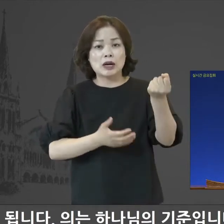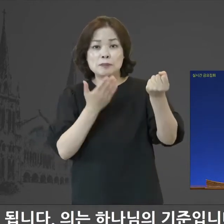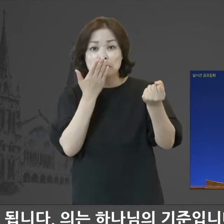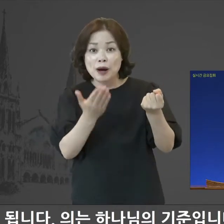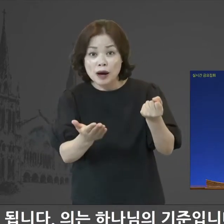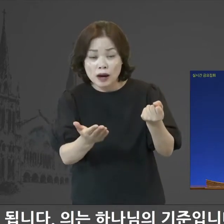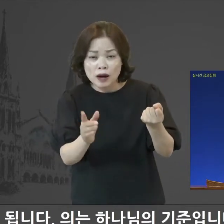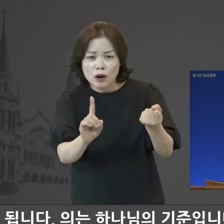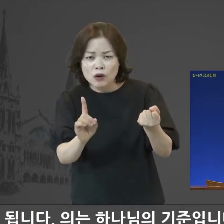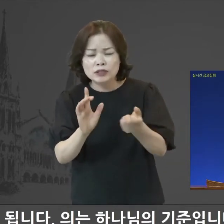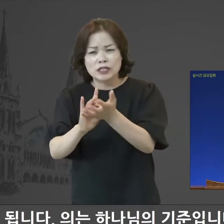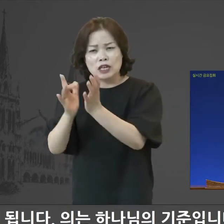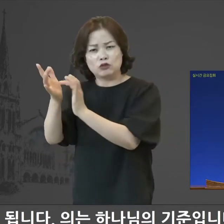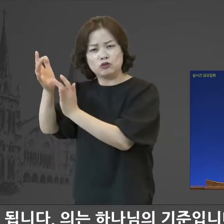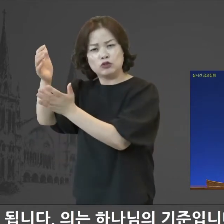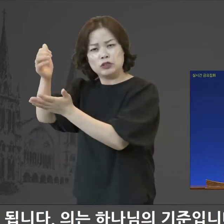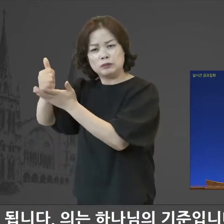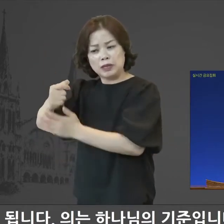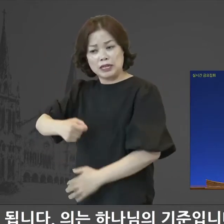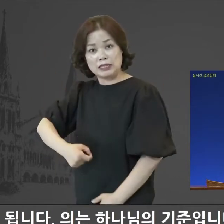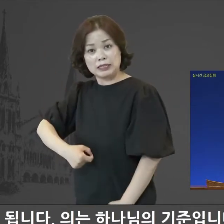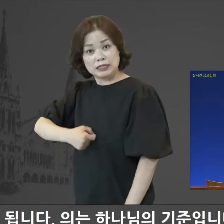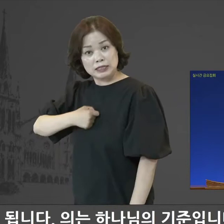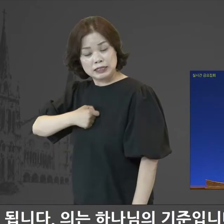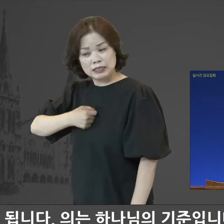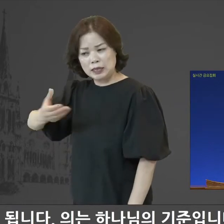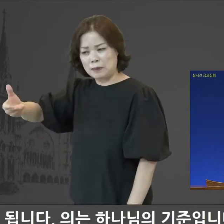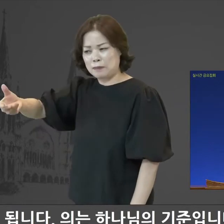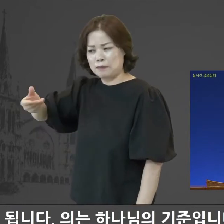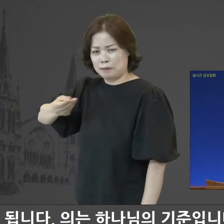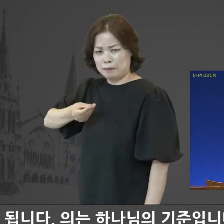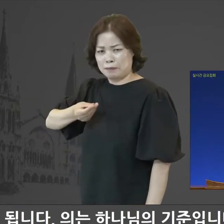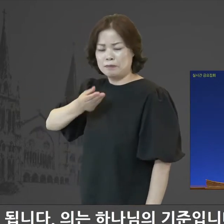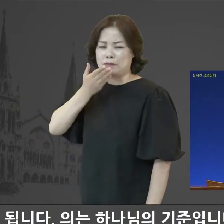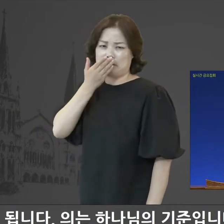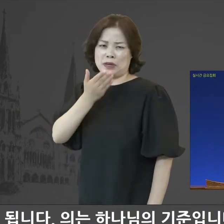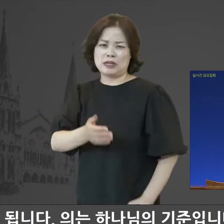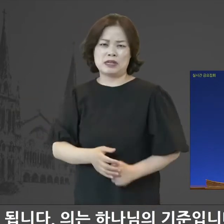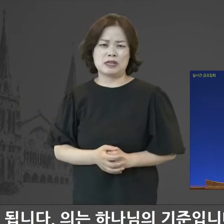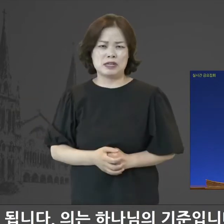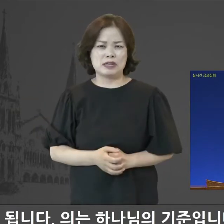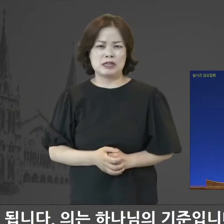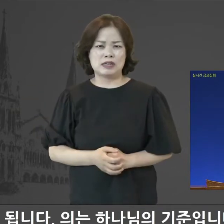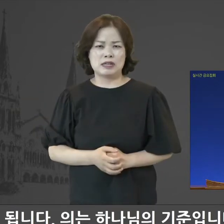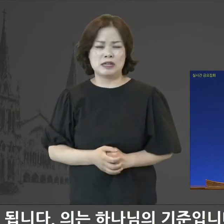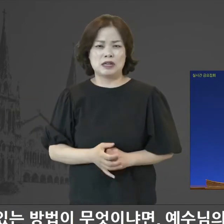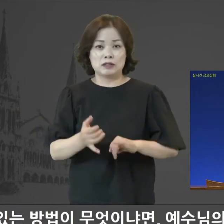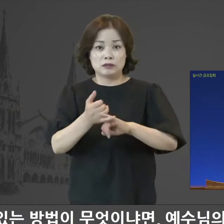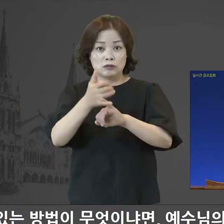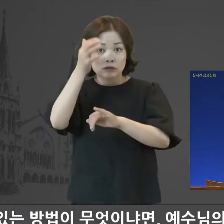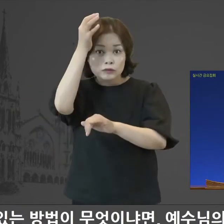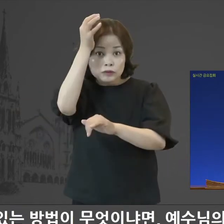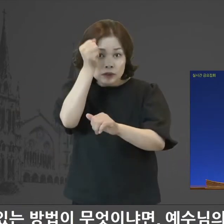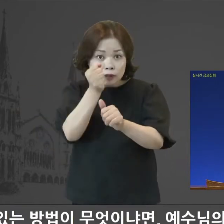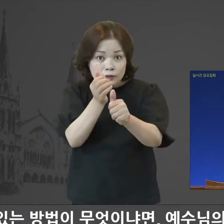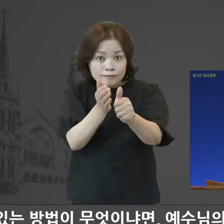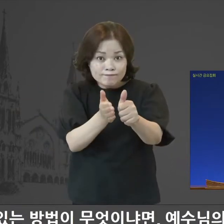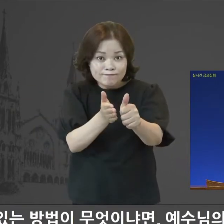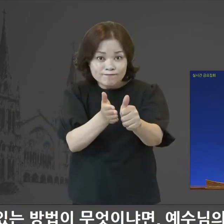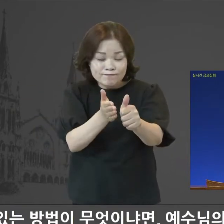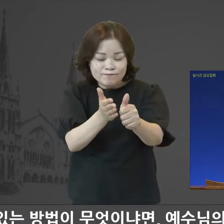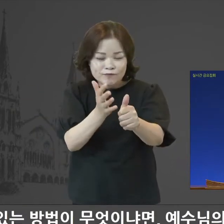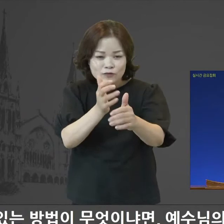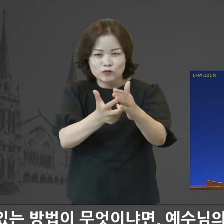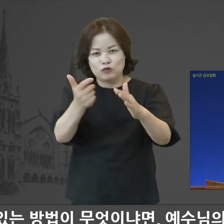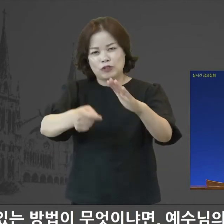방법은 예수님의 의를 빌리는 길밖에 없습니다. 꼭 기억하실 수 있기를 주